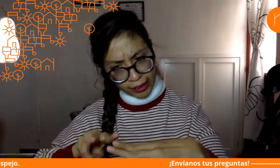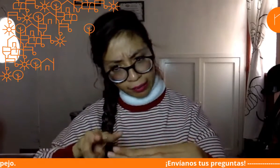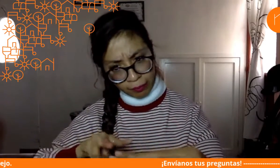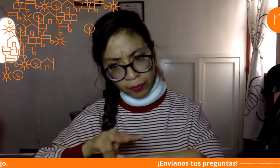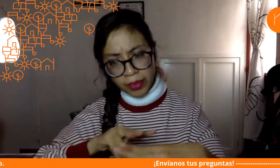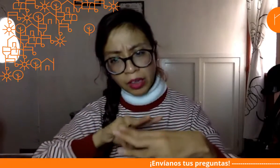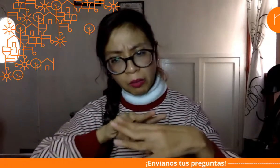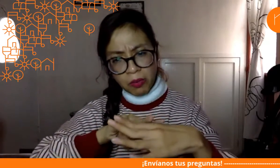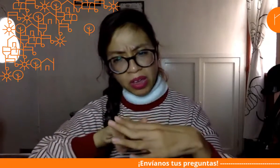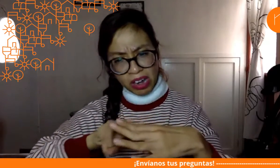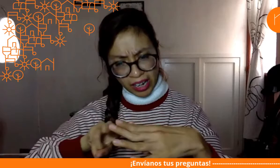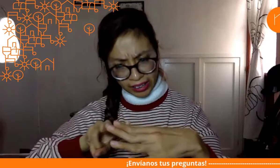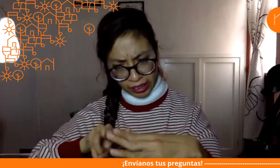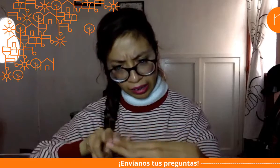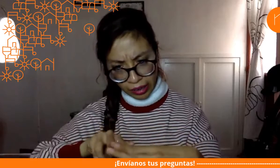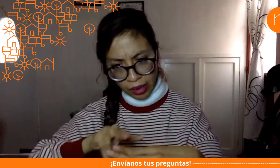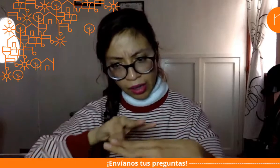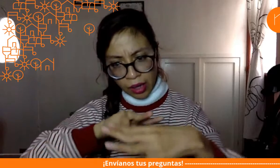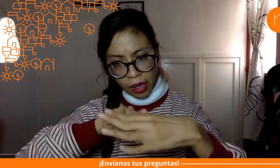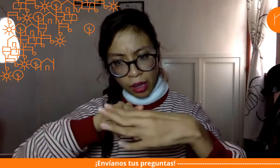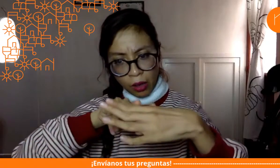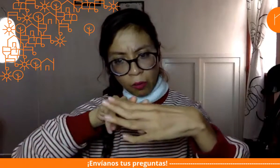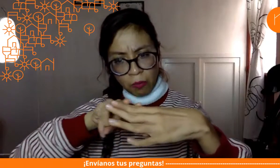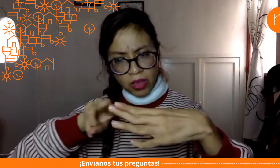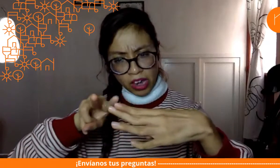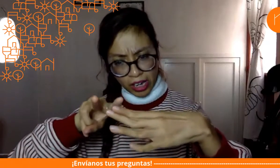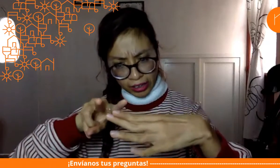Violeta, violeta, violeta.